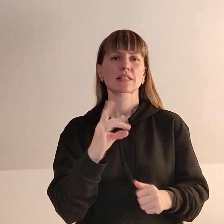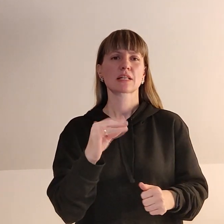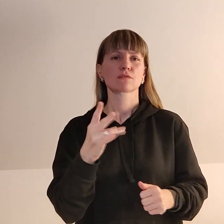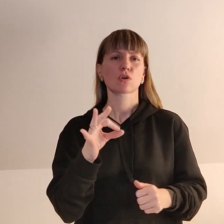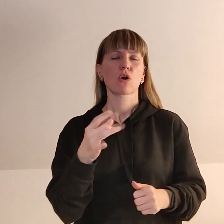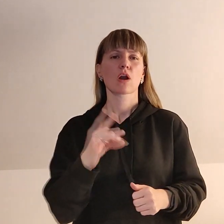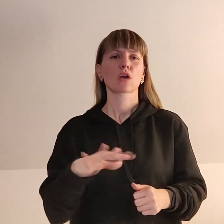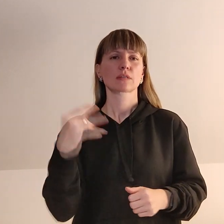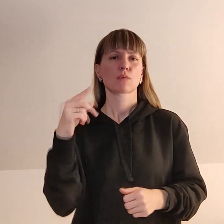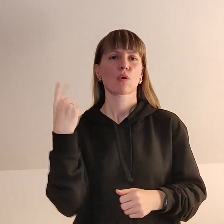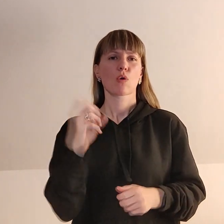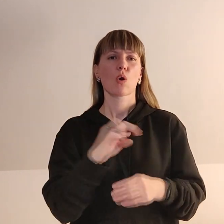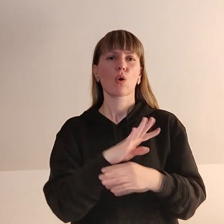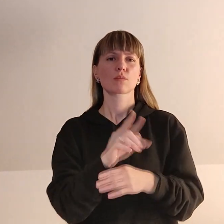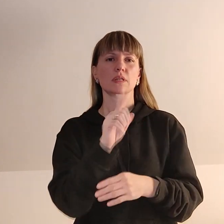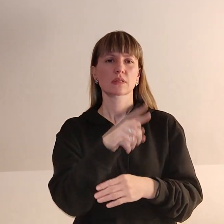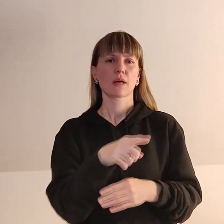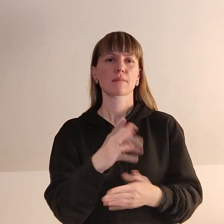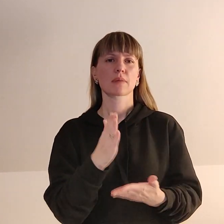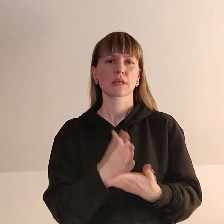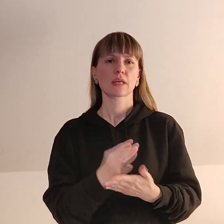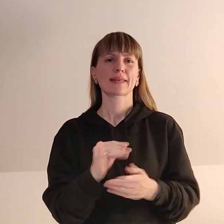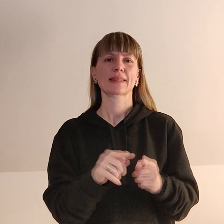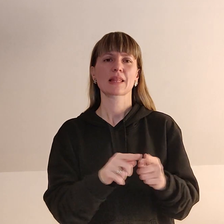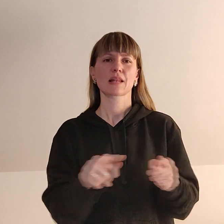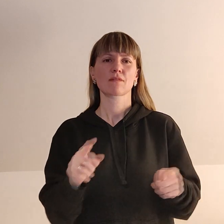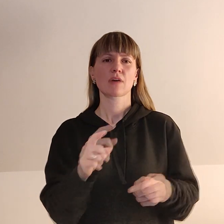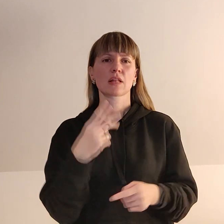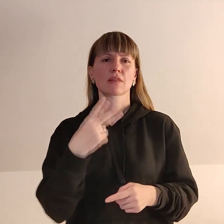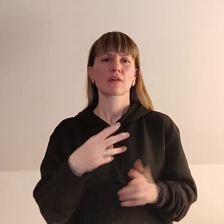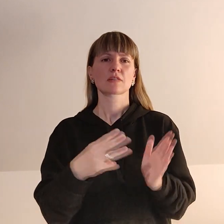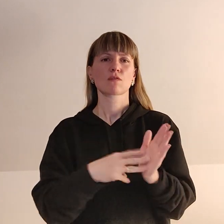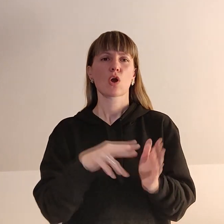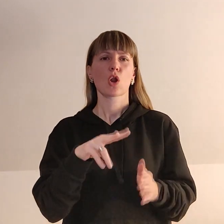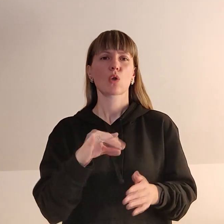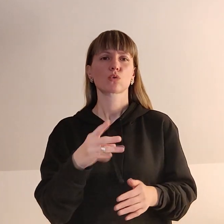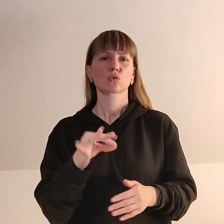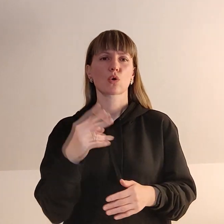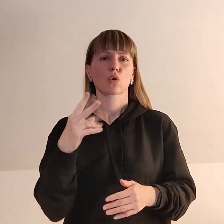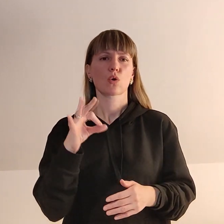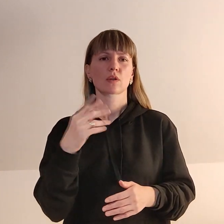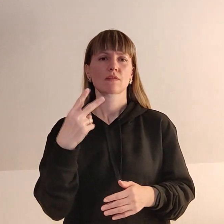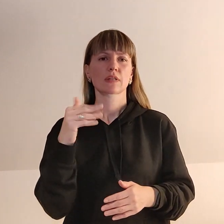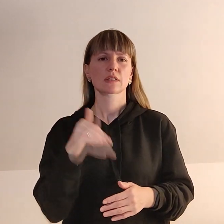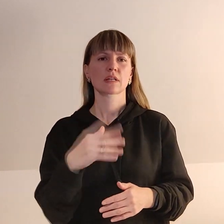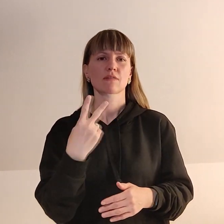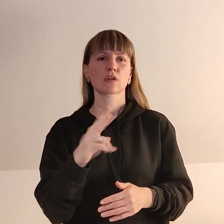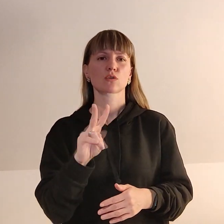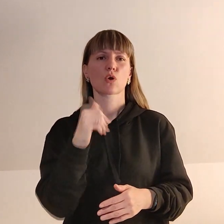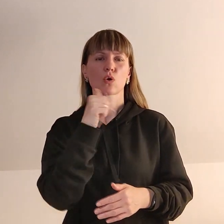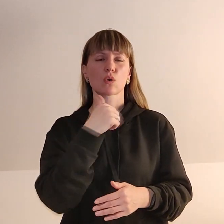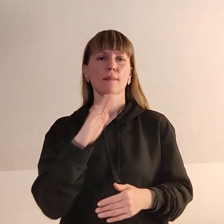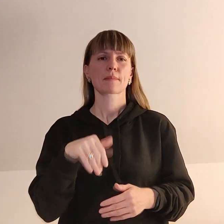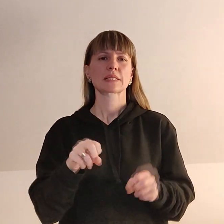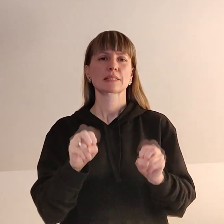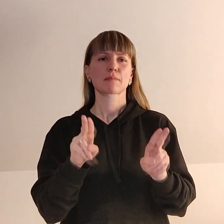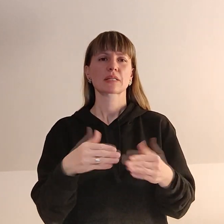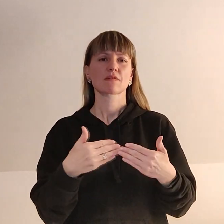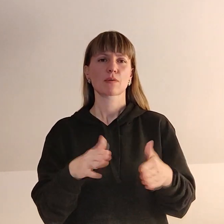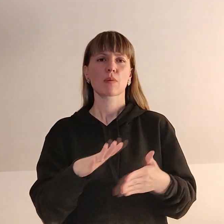області. Обстріли там відбуваються і тривають з 28 лютого 2022 року. Після спецрепортажу далі буде